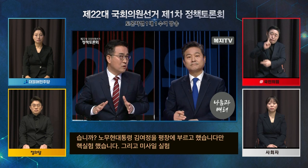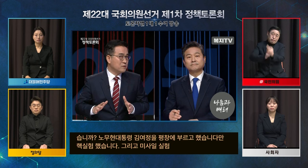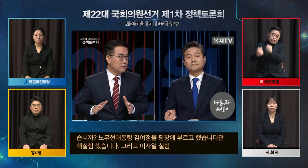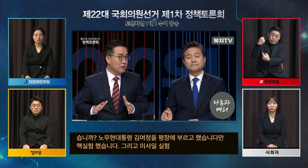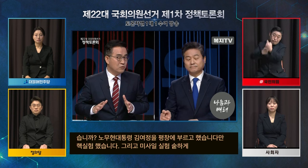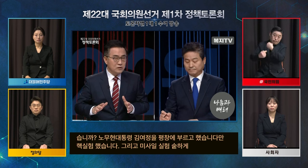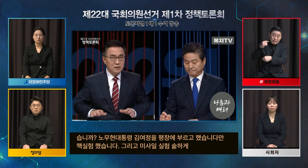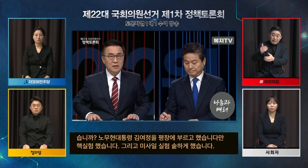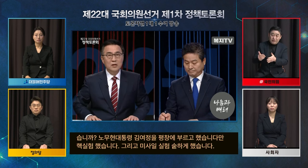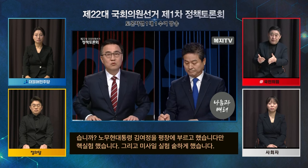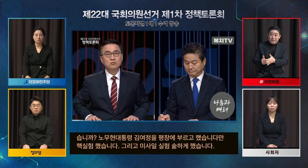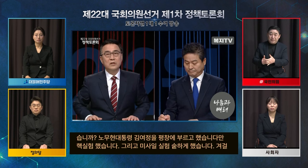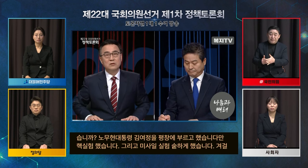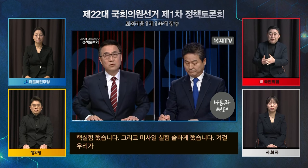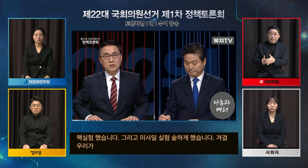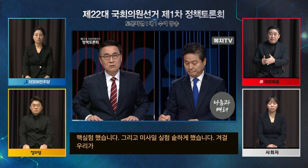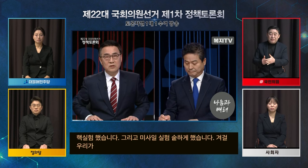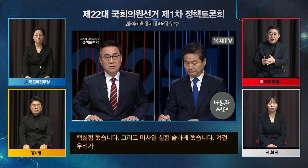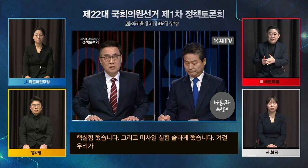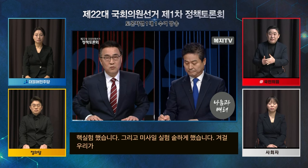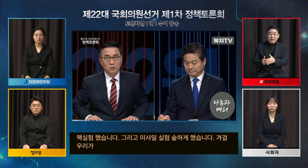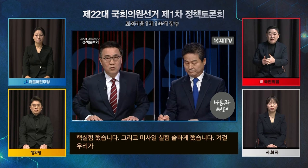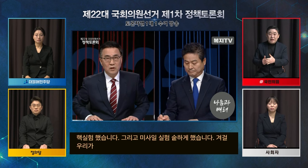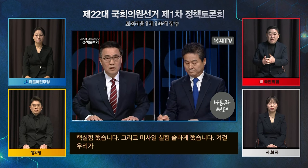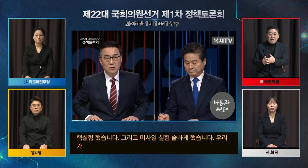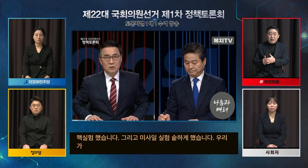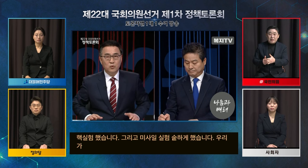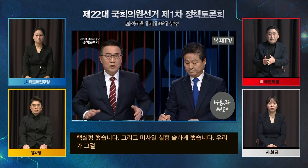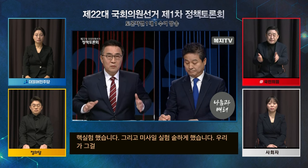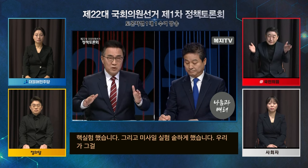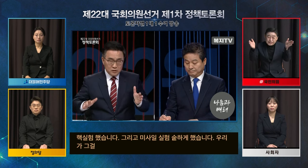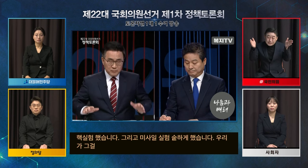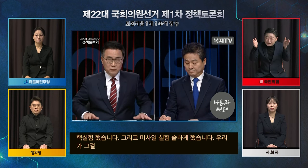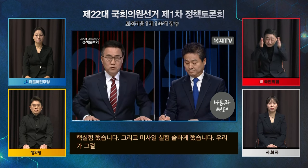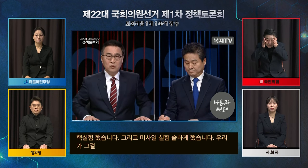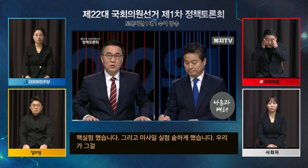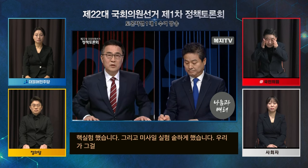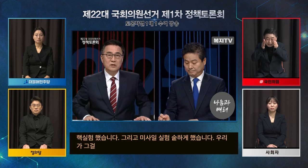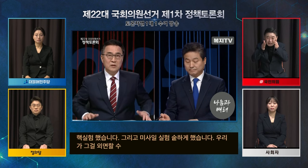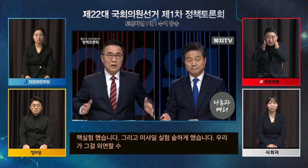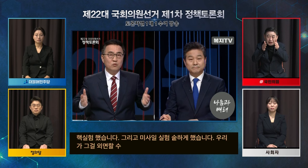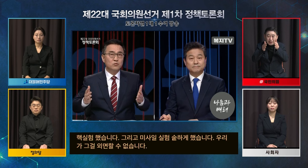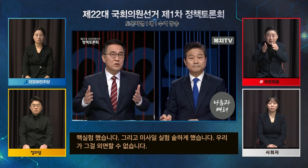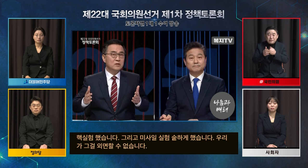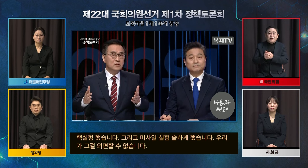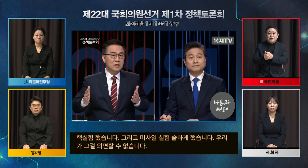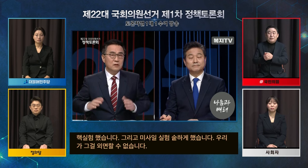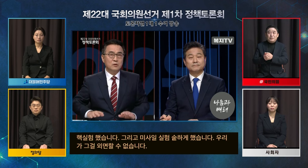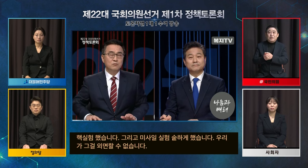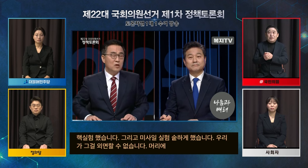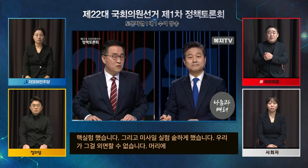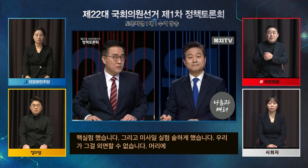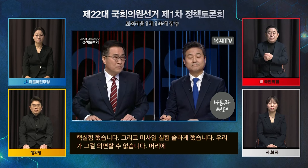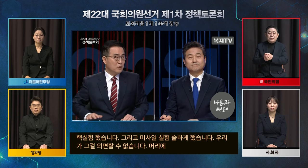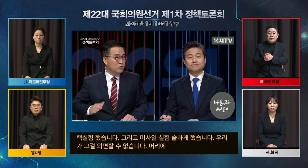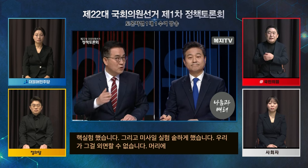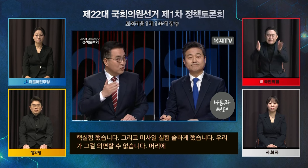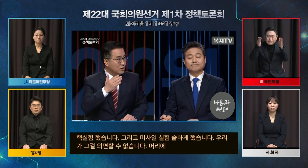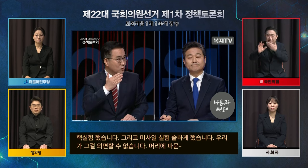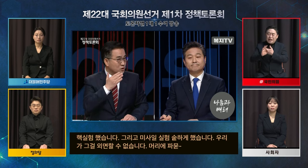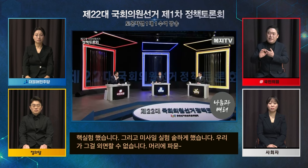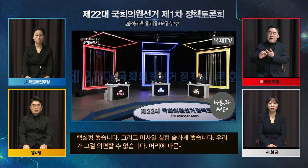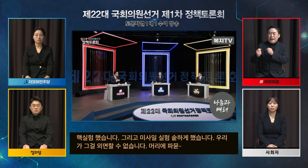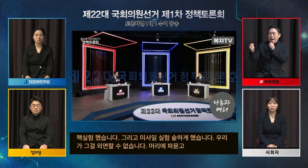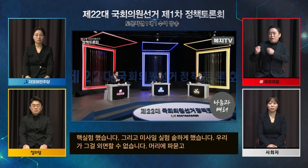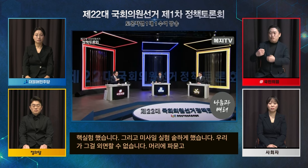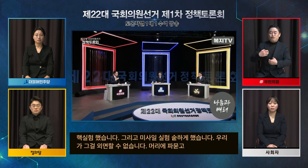외면할 수가 없습니다. 우리는 우물 안으로 자꾸 세상을 보고 모래의 머리를 파묻고 이 다가오는 위기를 극복할 수 없습니다. 위기는